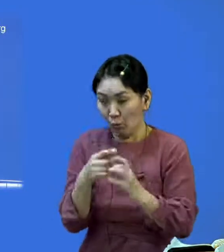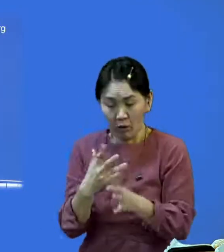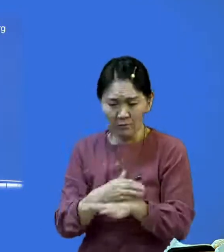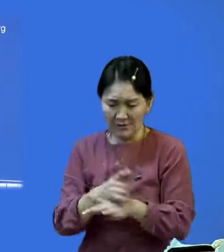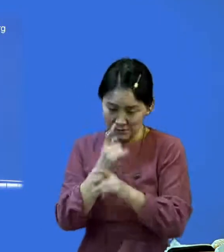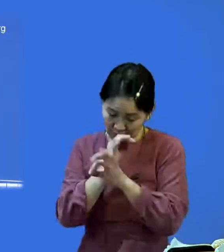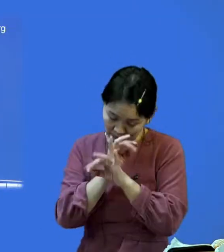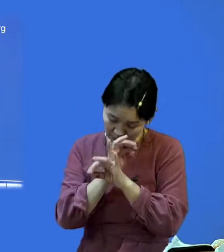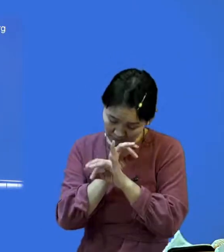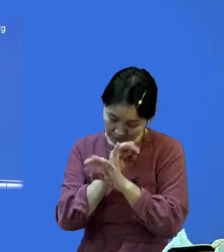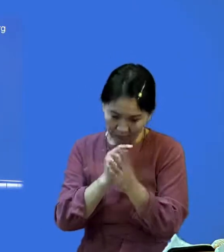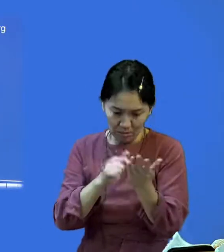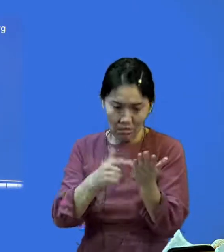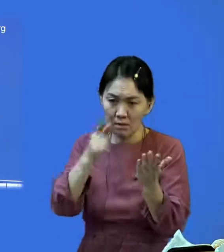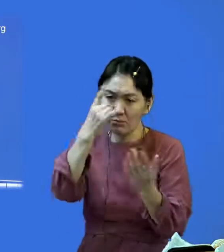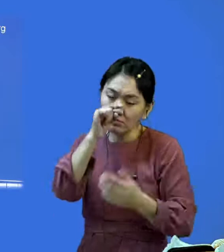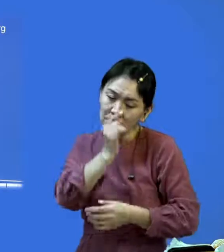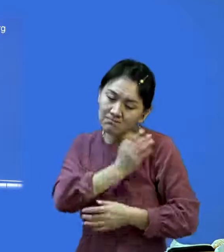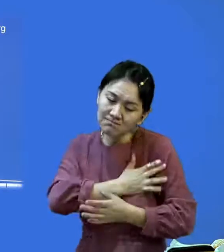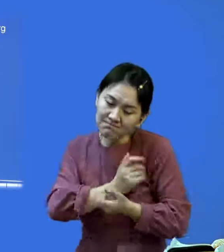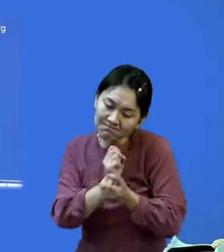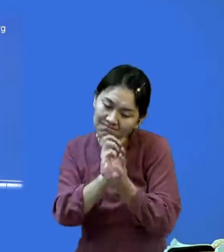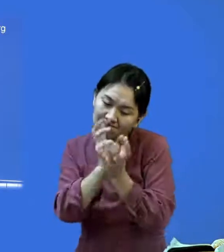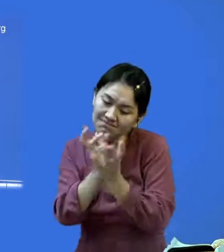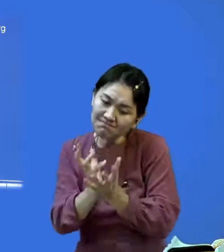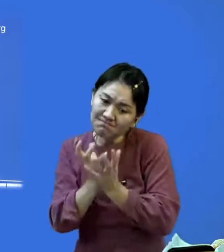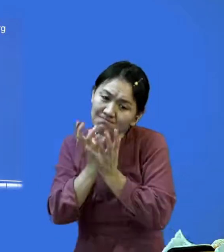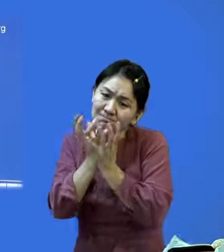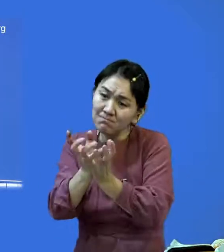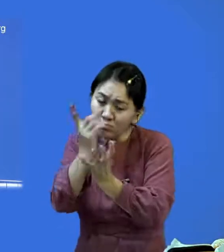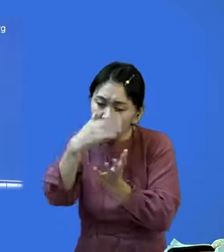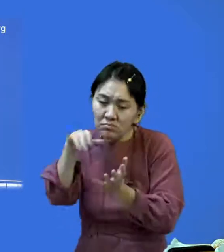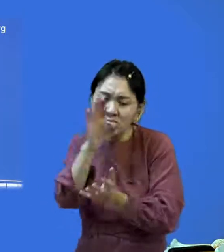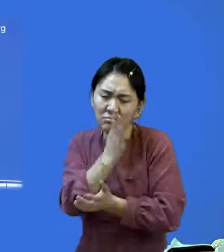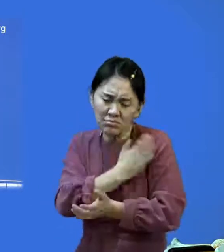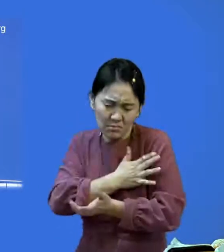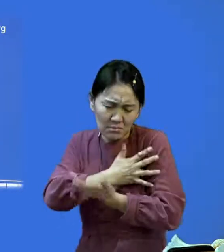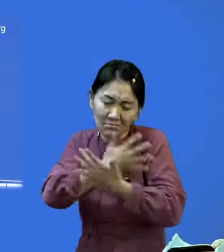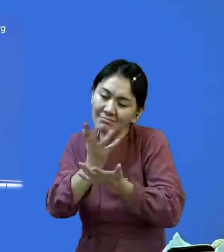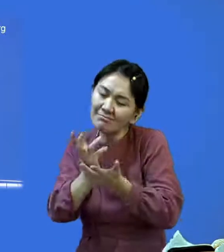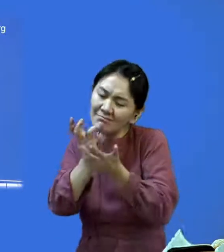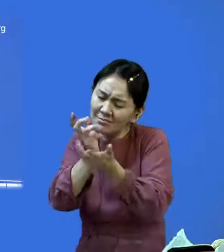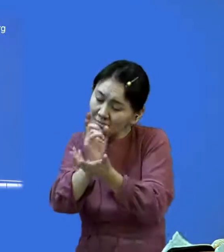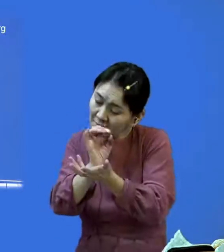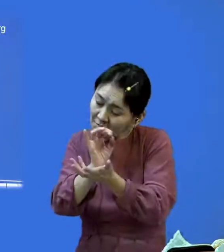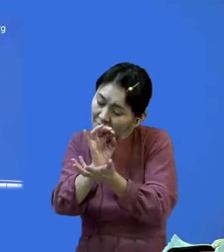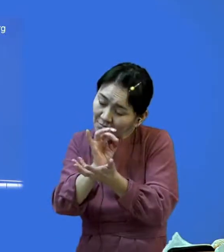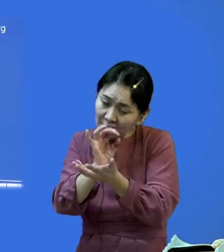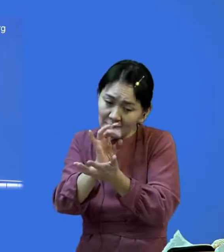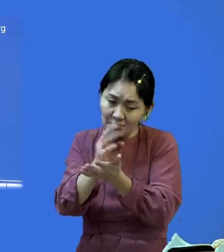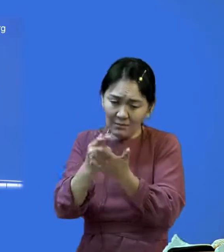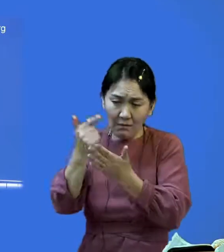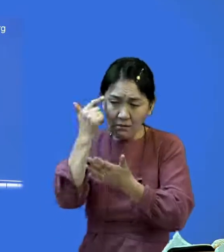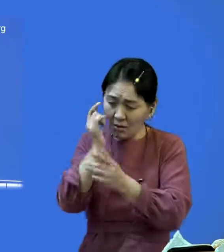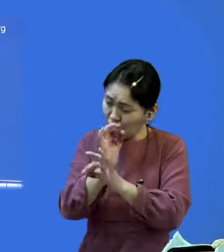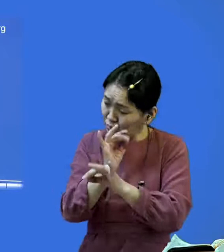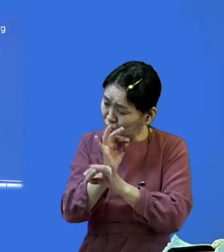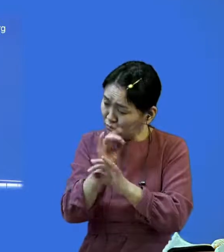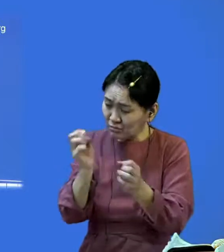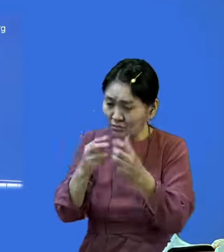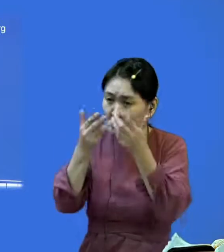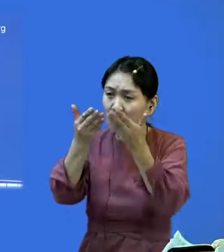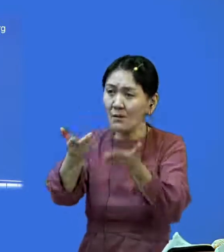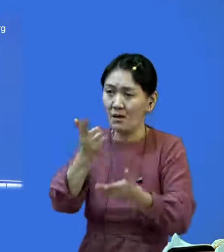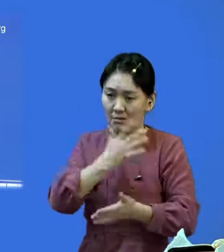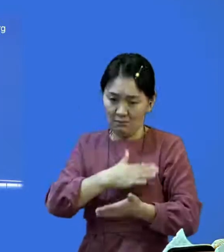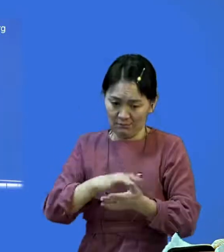Бурхны хайр, тийм ээ? Бурхан бид бүхнийг ямар их хайрладаг болоод цэцэгсийг тэгж бүтээсэн байх